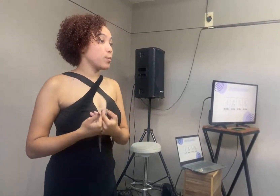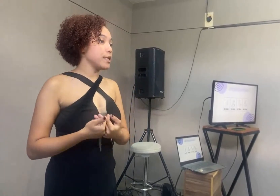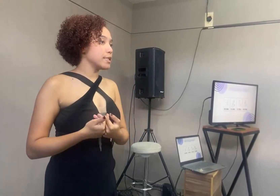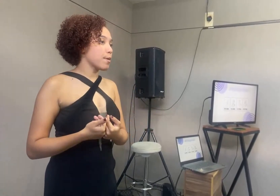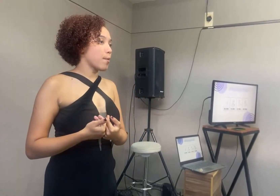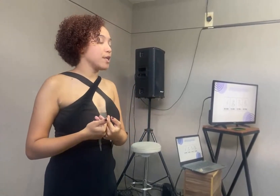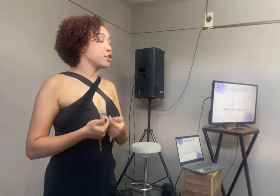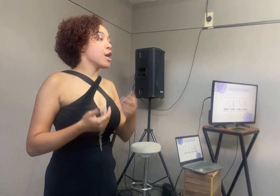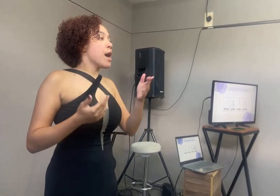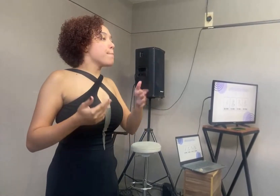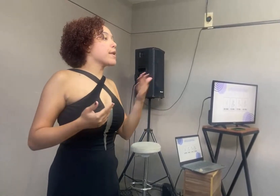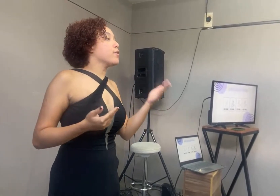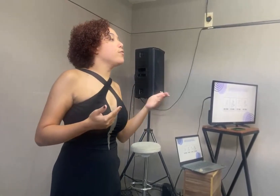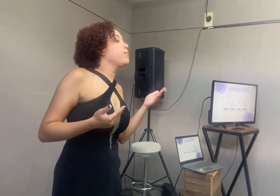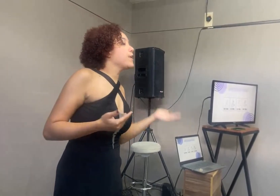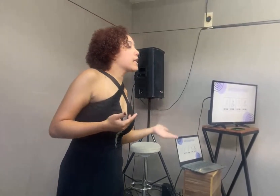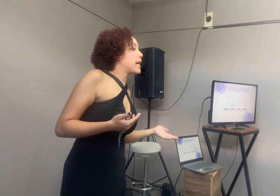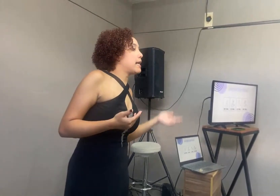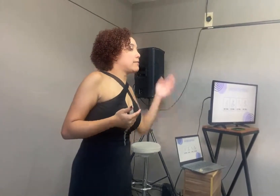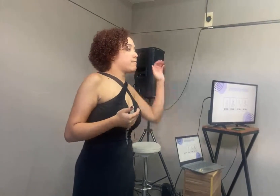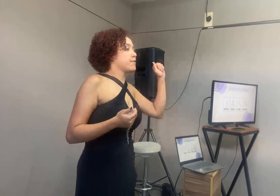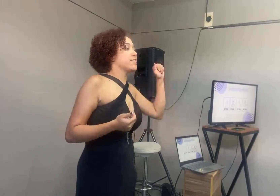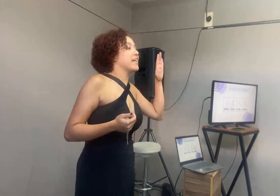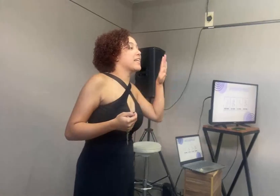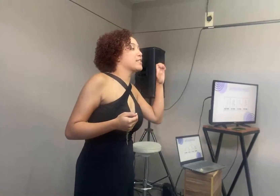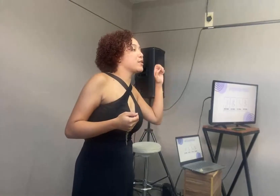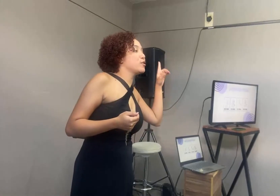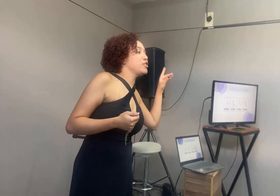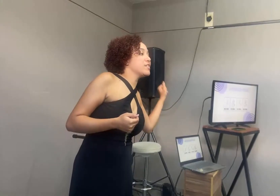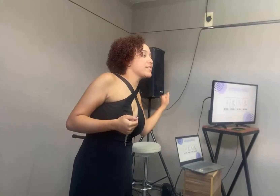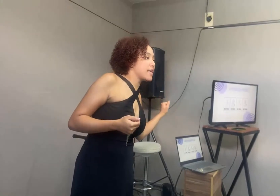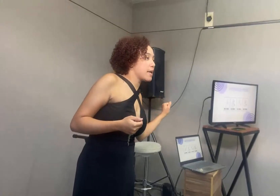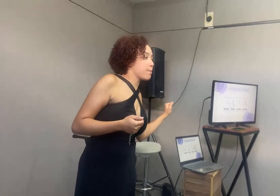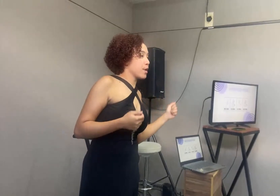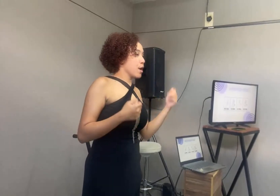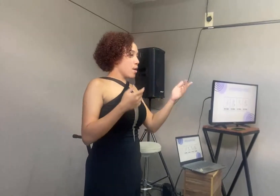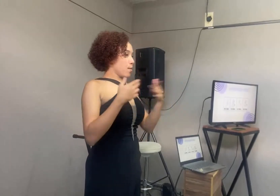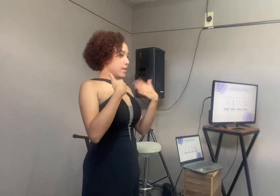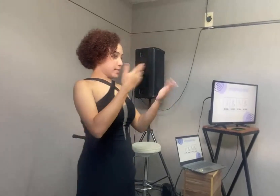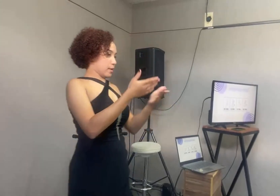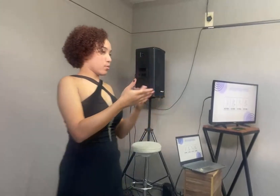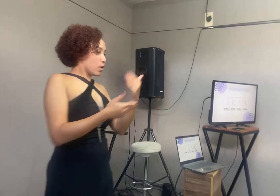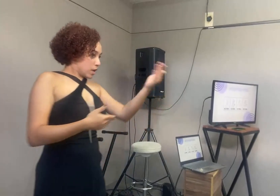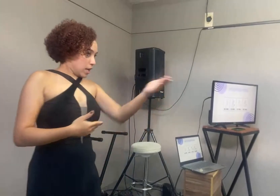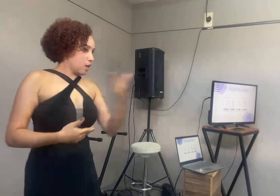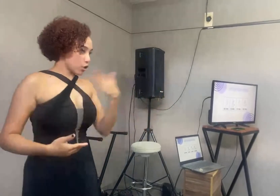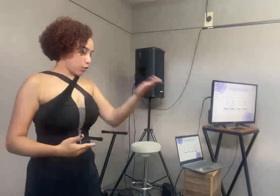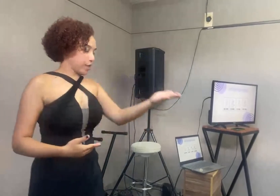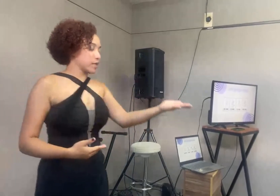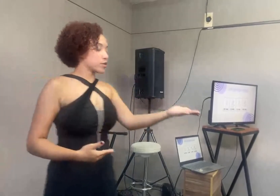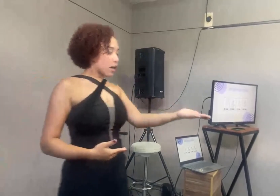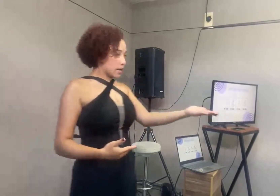usado principalmente para não ficar fazendo analogia sempre. Por exemplo, eu já conheço a